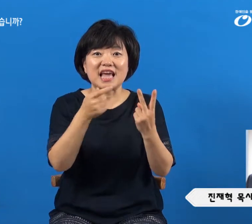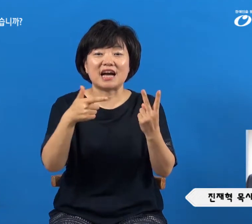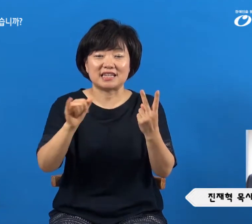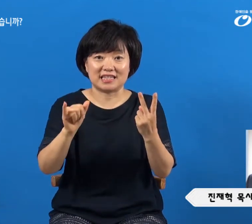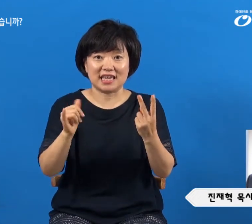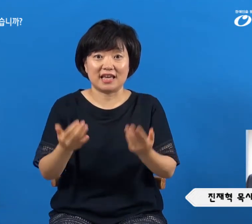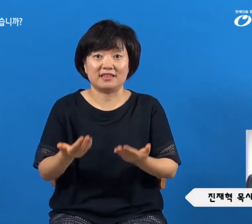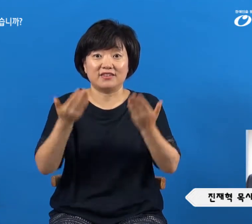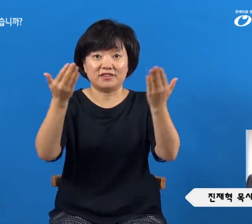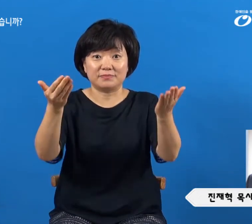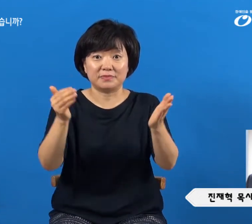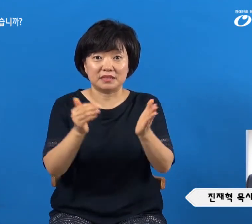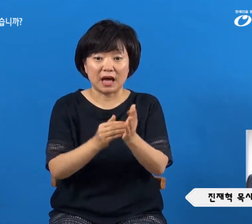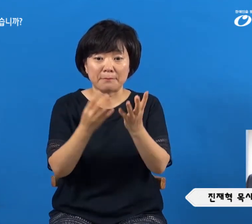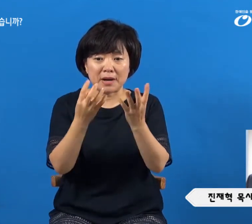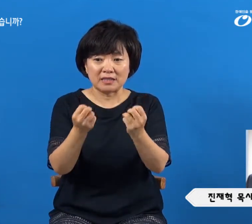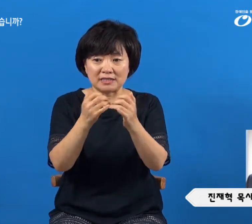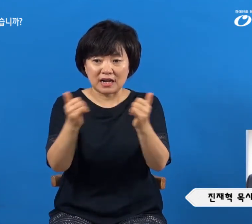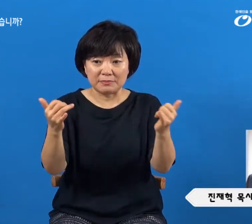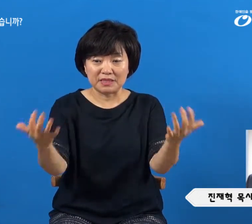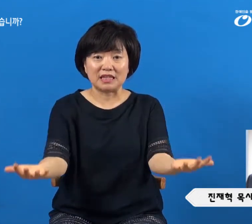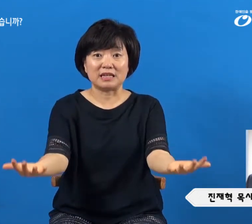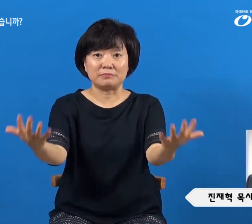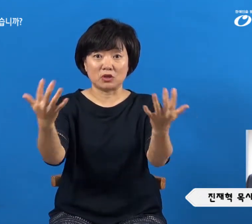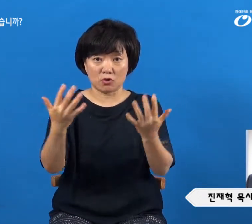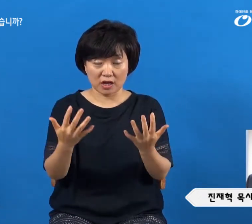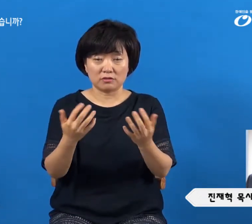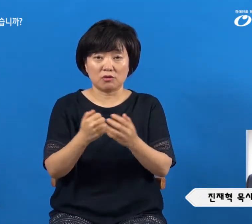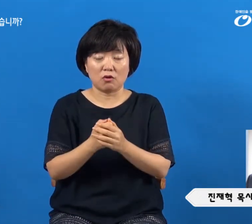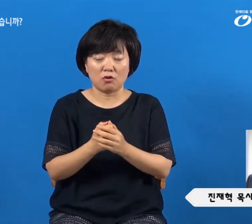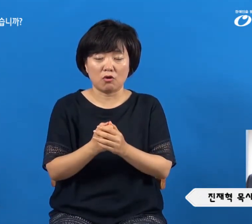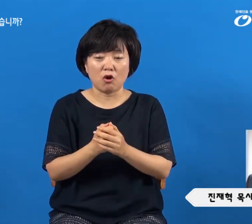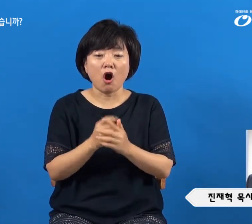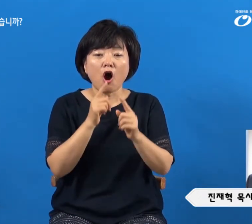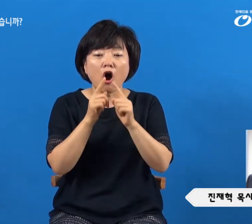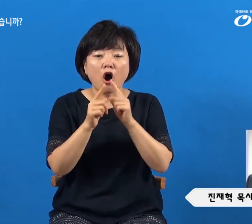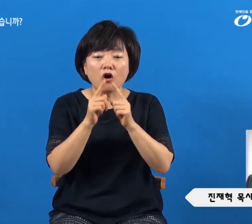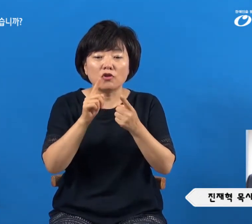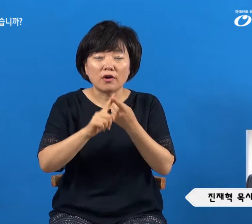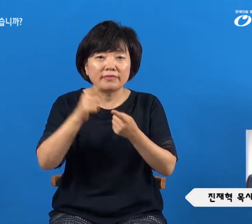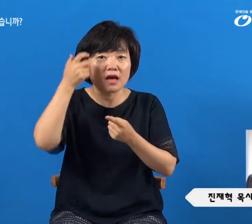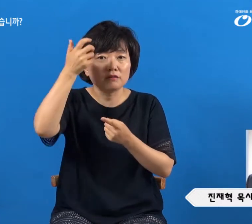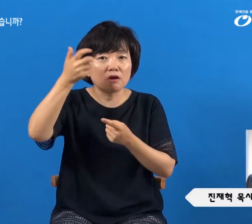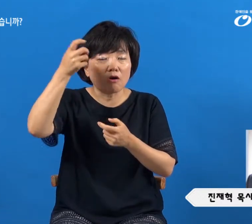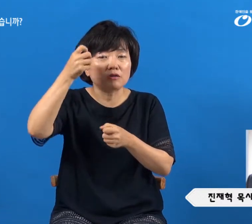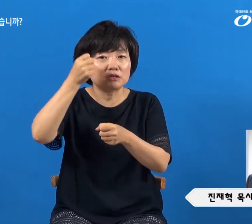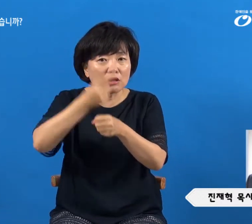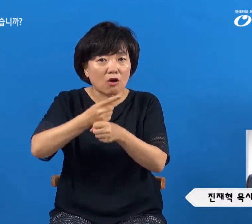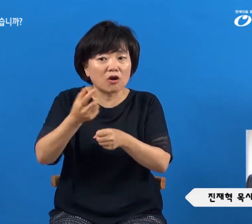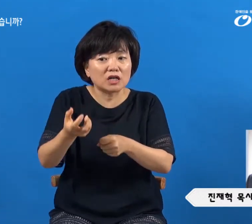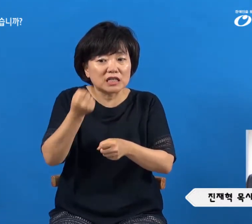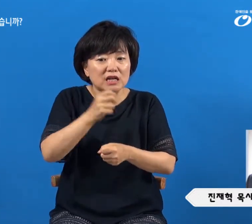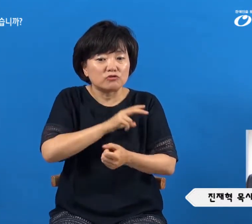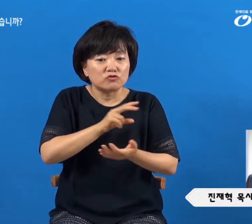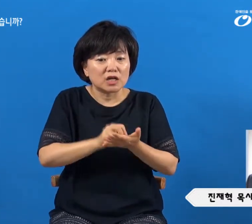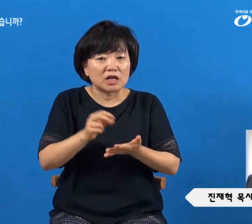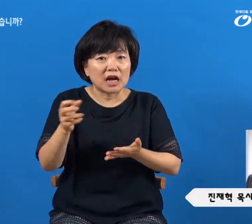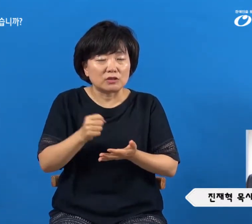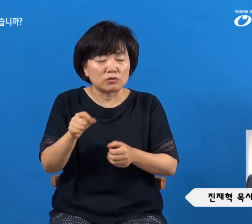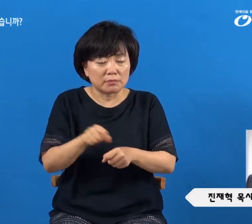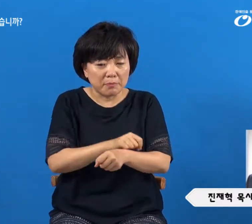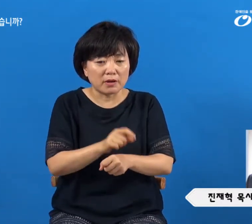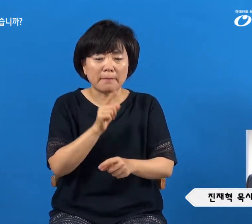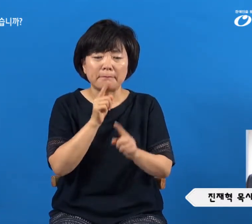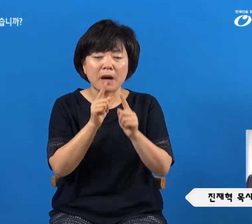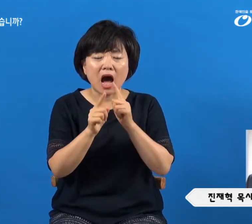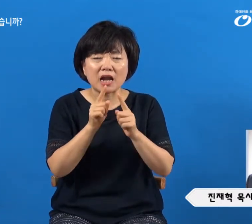분들이 함께함 가운데 앞으로 몇 주 동안 저희들이 언어의 영성이란 제목을 가지고 특별히 우리가 하는